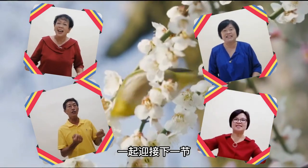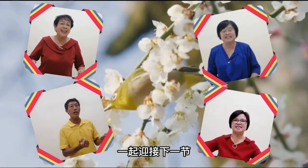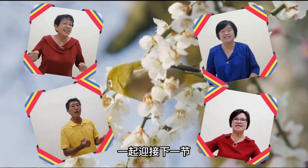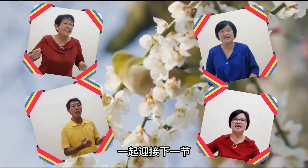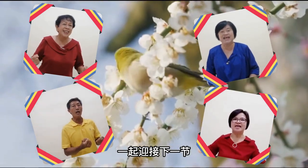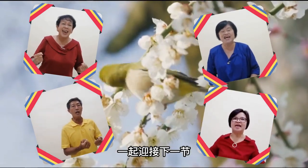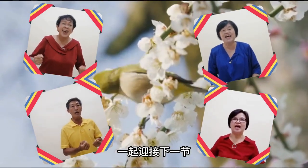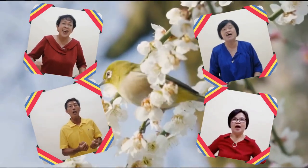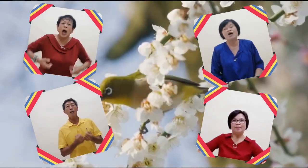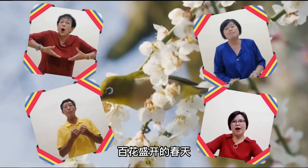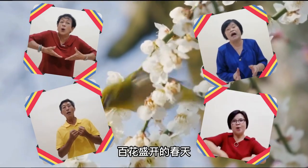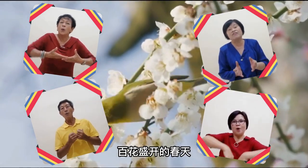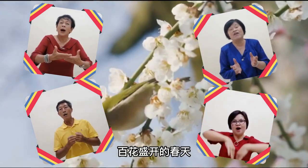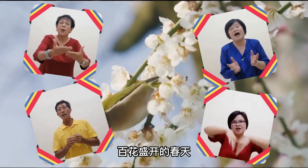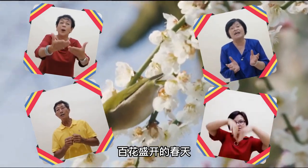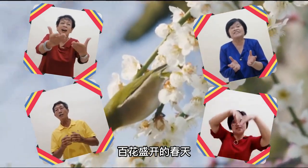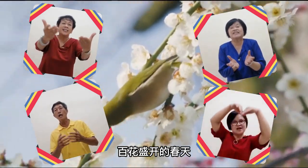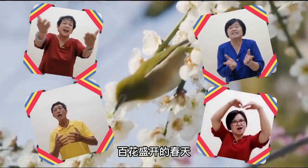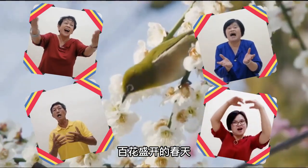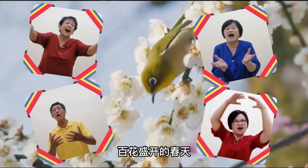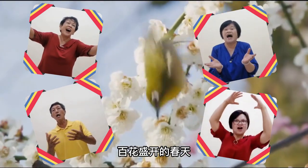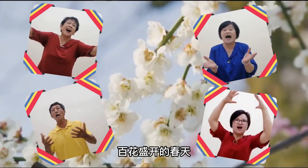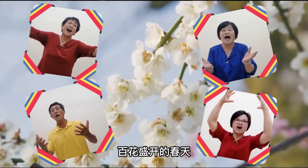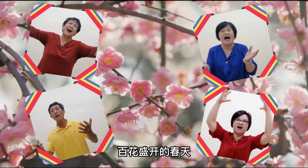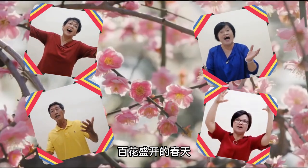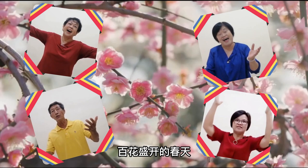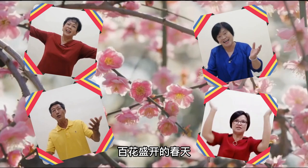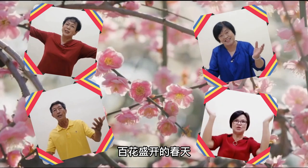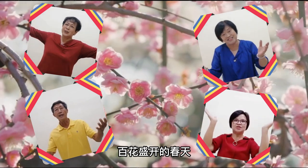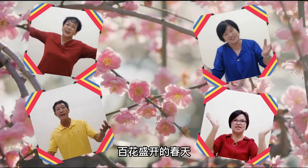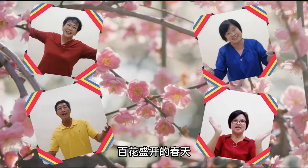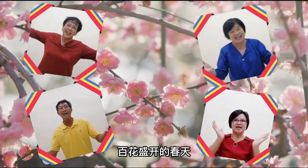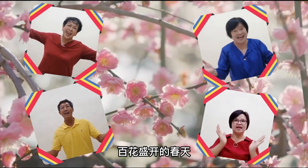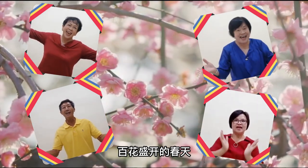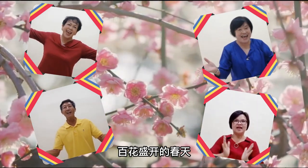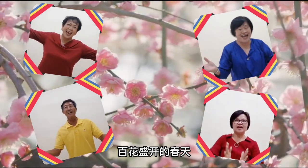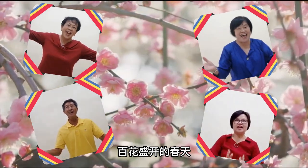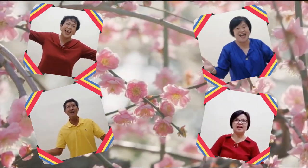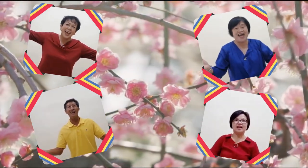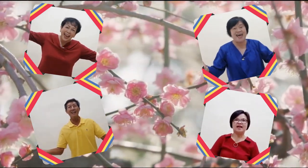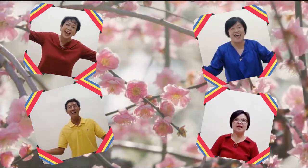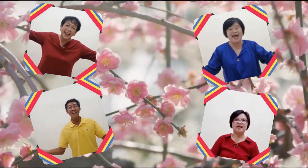届百花盛开的春天。